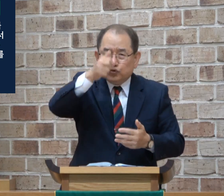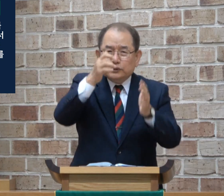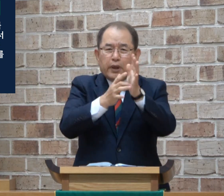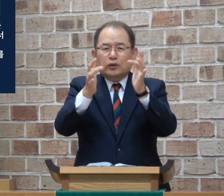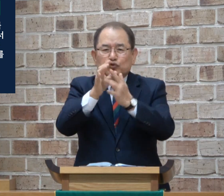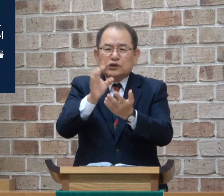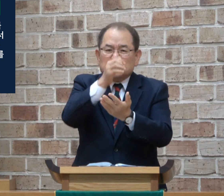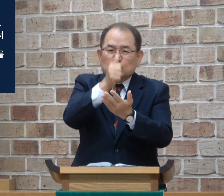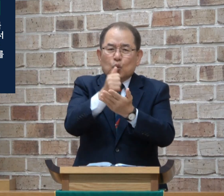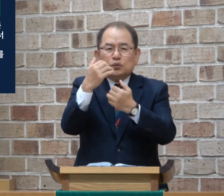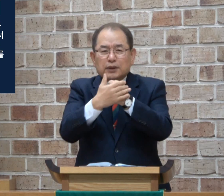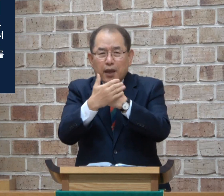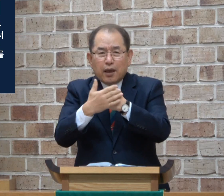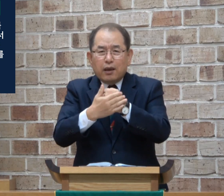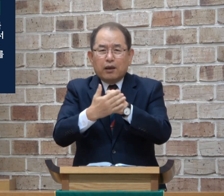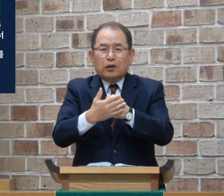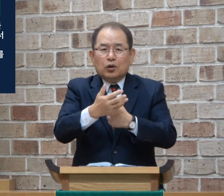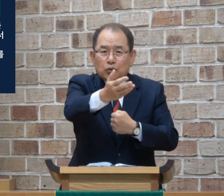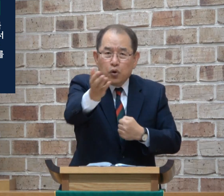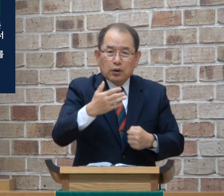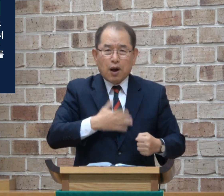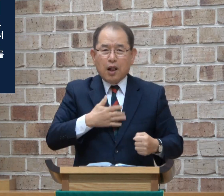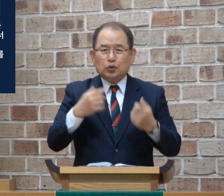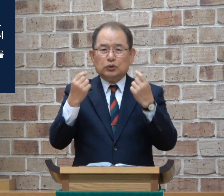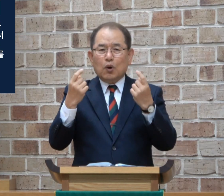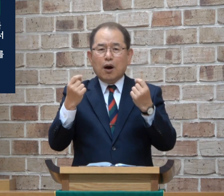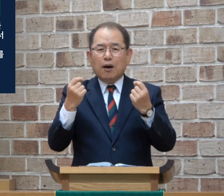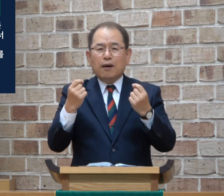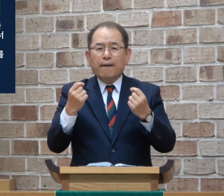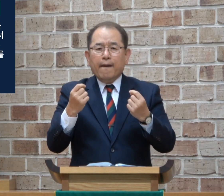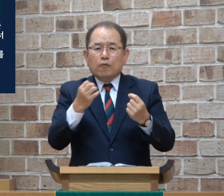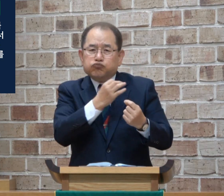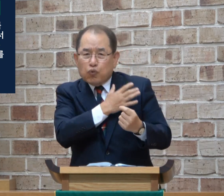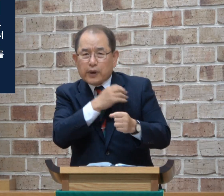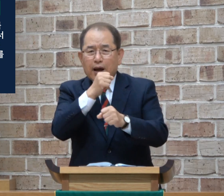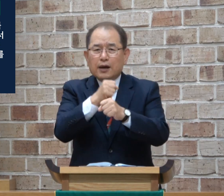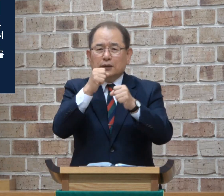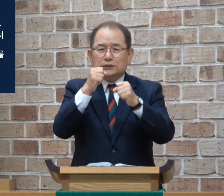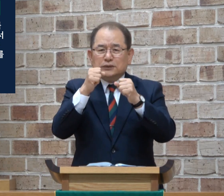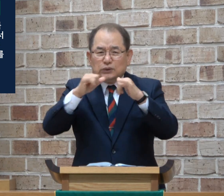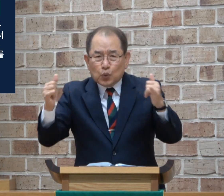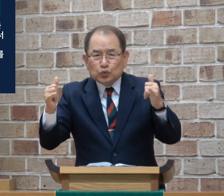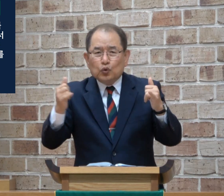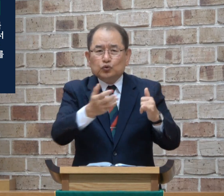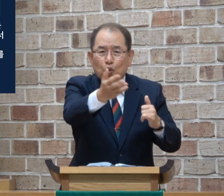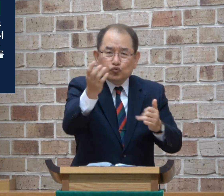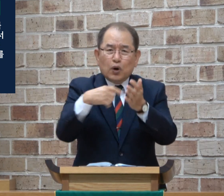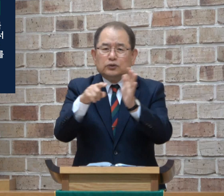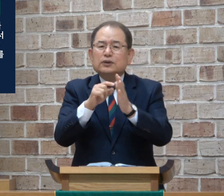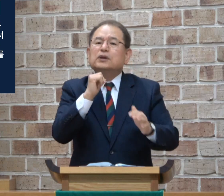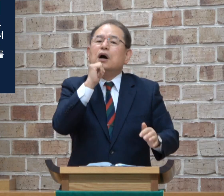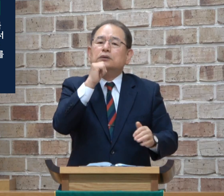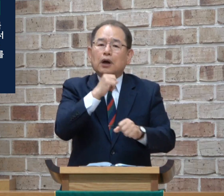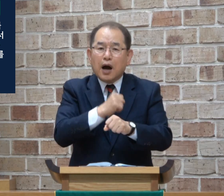알거니와 부요하신 이로써 너희를 위하여 가난하게 되심은 그의 가난함으로